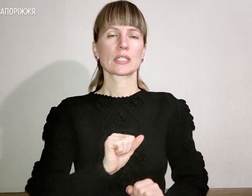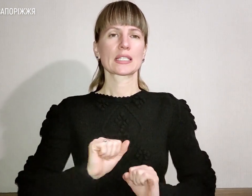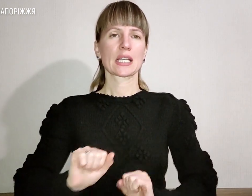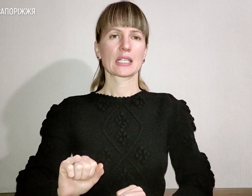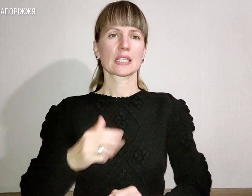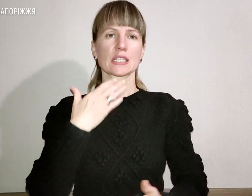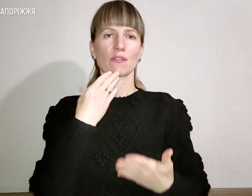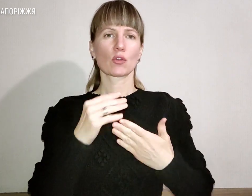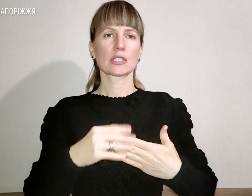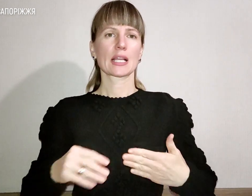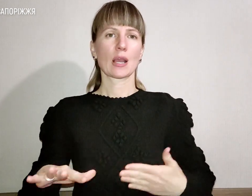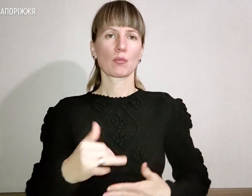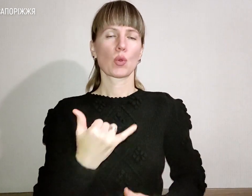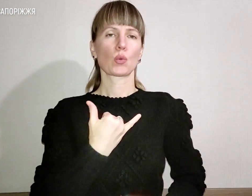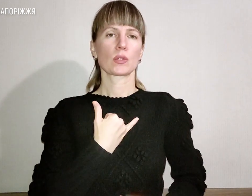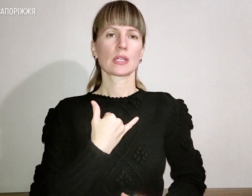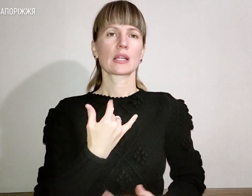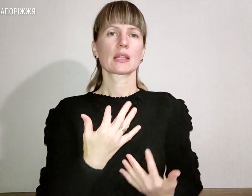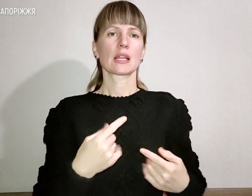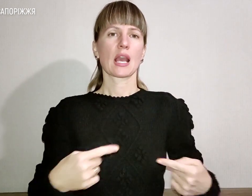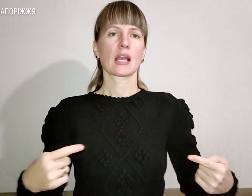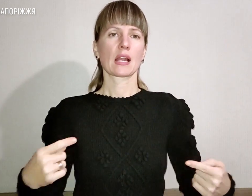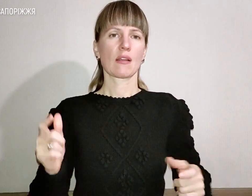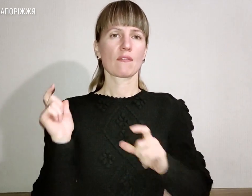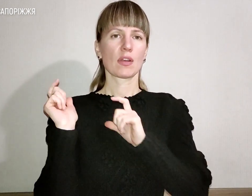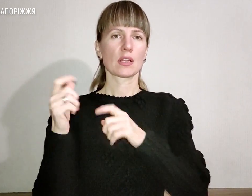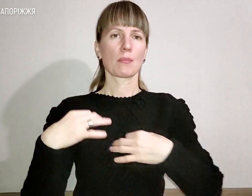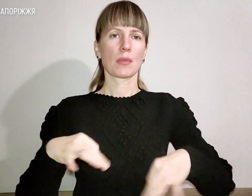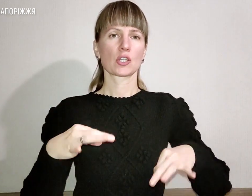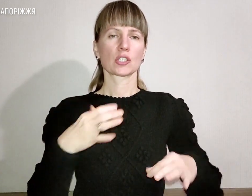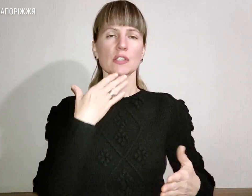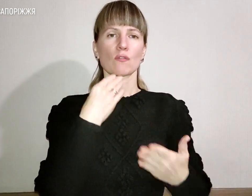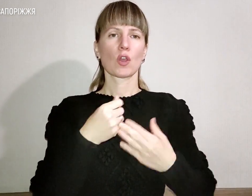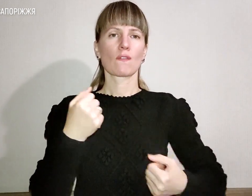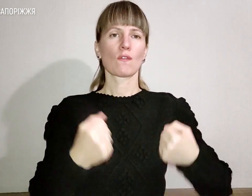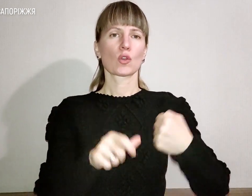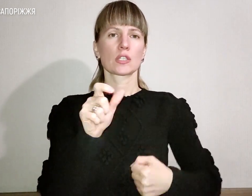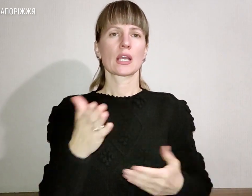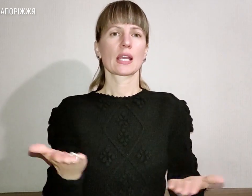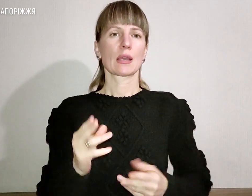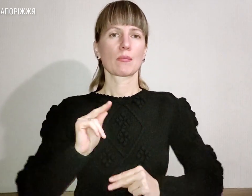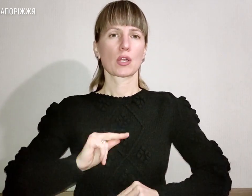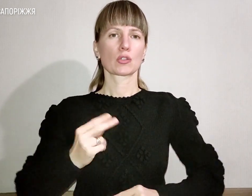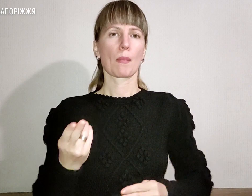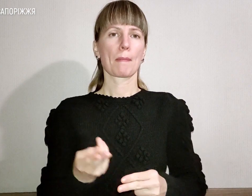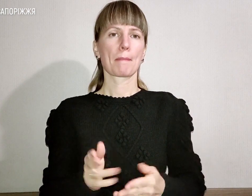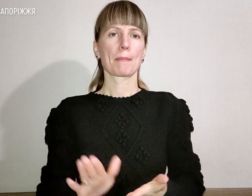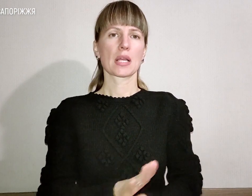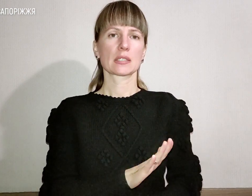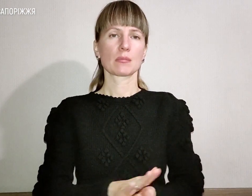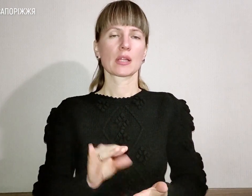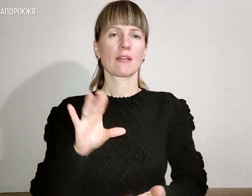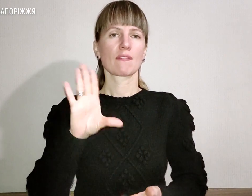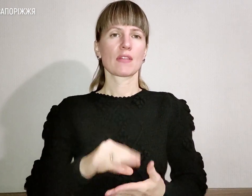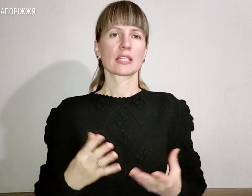свою землю. У нас декілька вантажних автомобілів, свої водії, які працюють безплатно. І весь день сьогодні